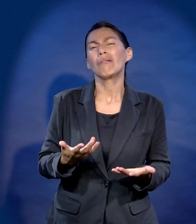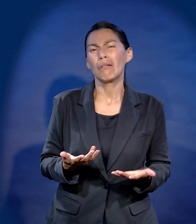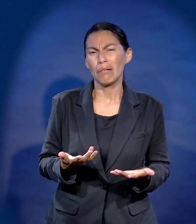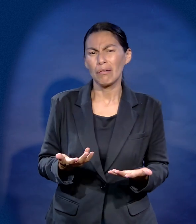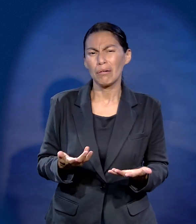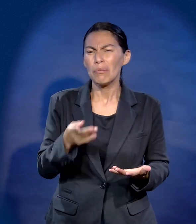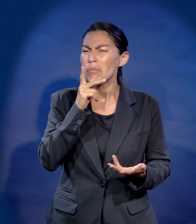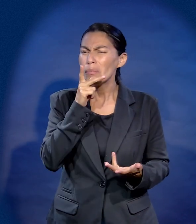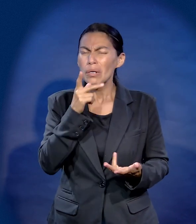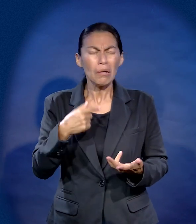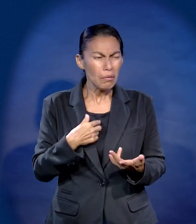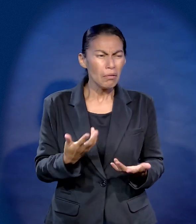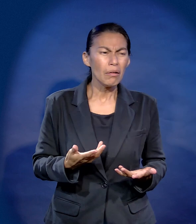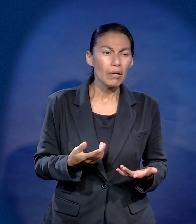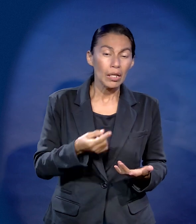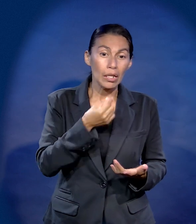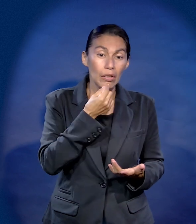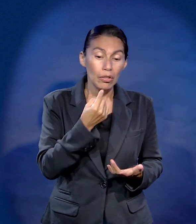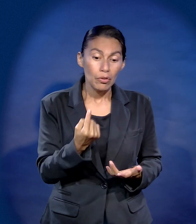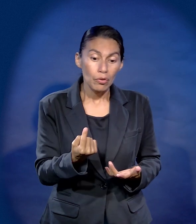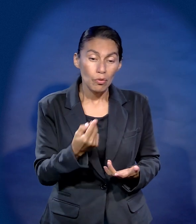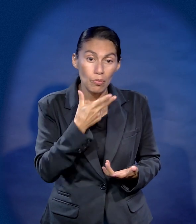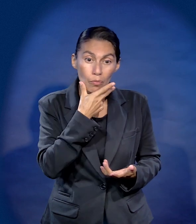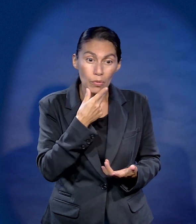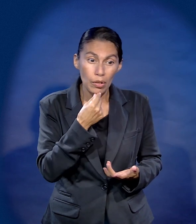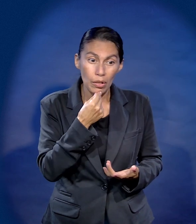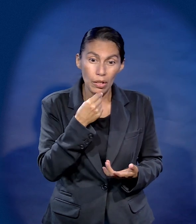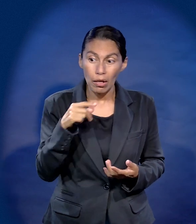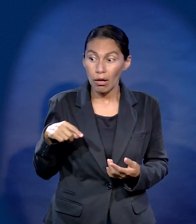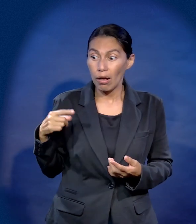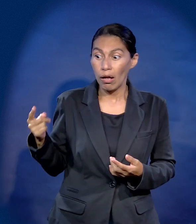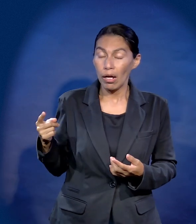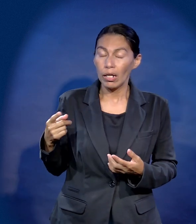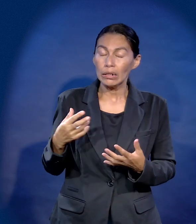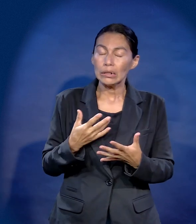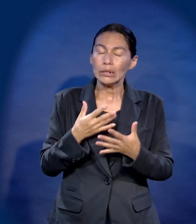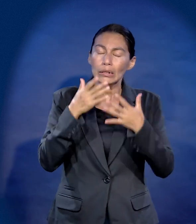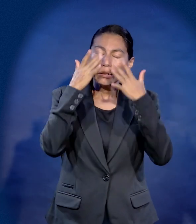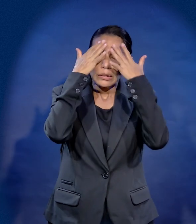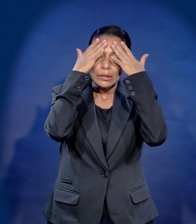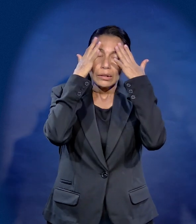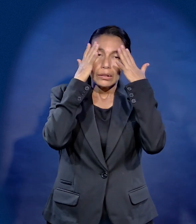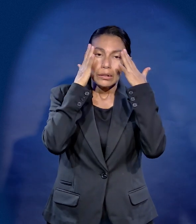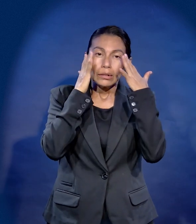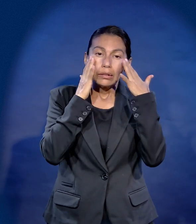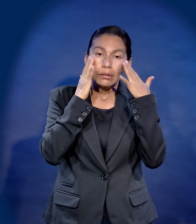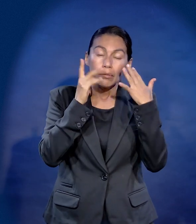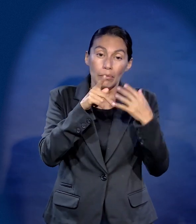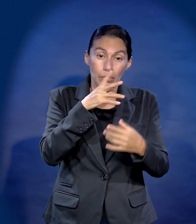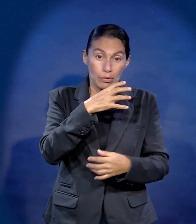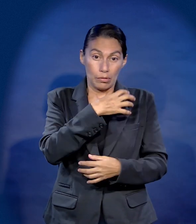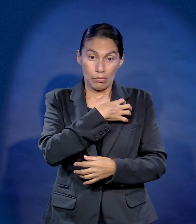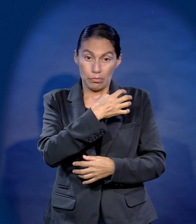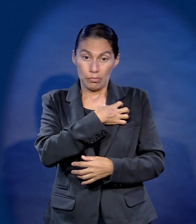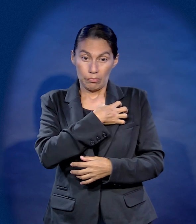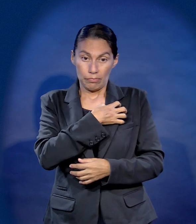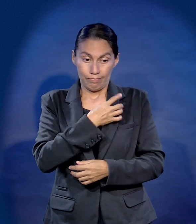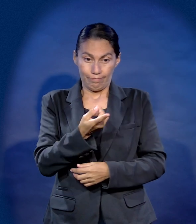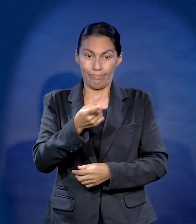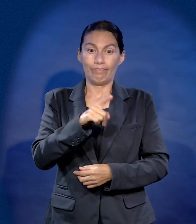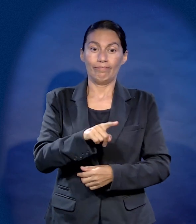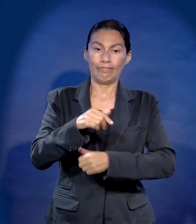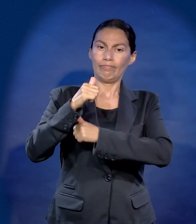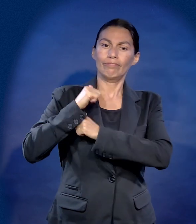sabemos, el niño empieza a pelear. Papá, ¿y yo? Yo también quiero. El copiloto está sudando. Pero donde